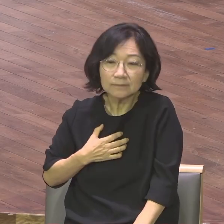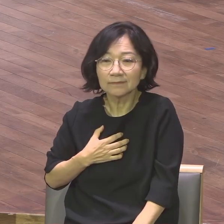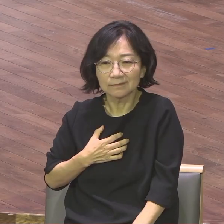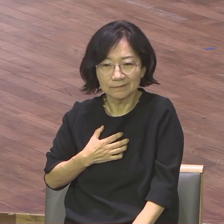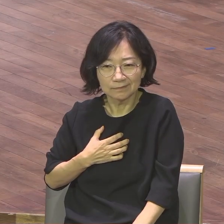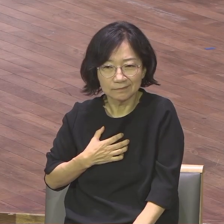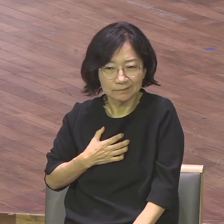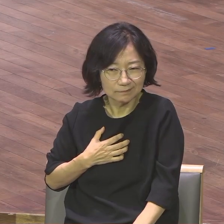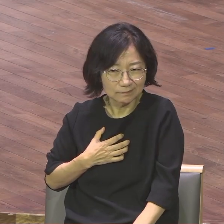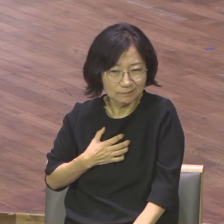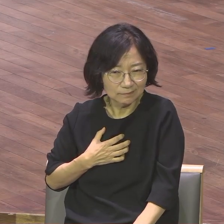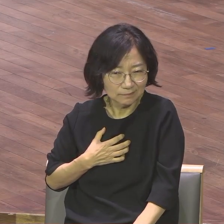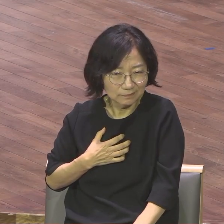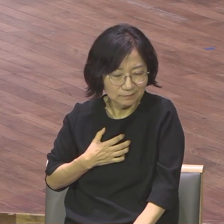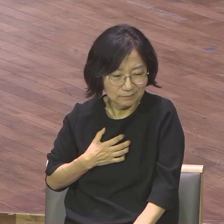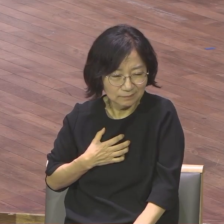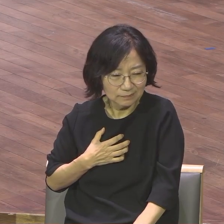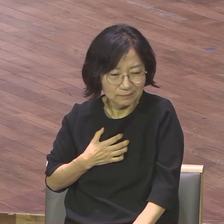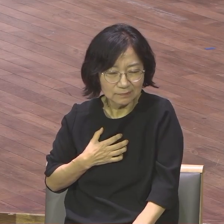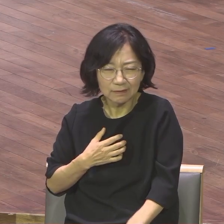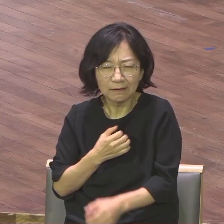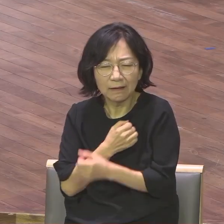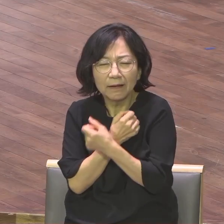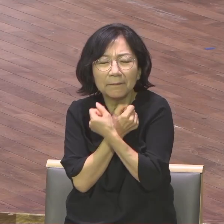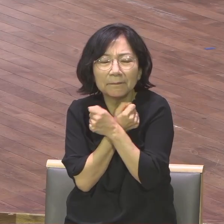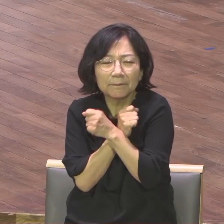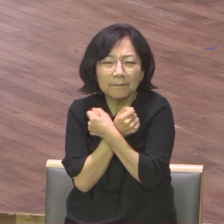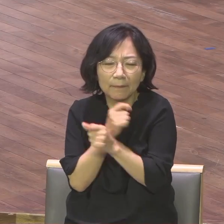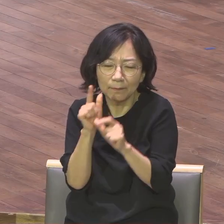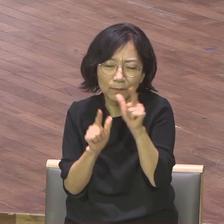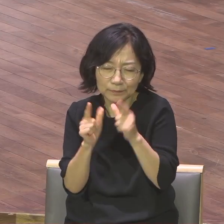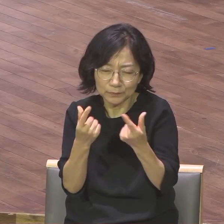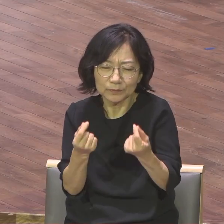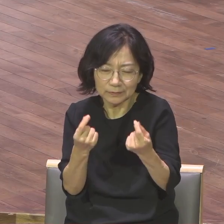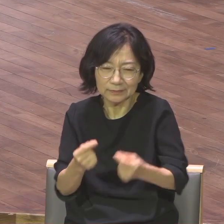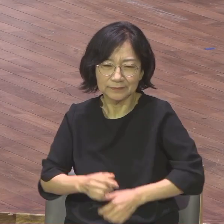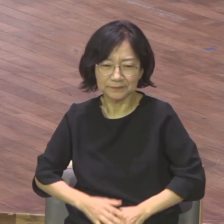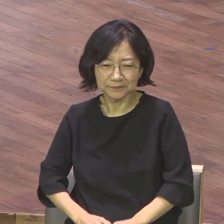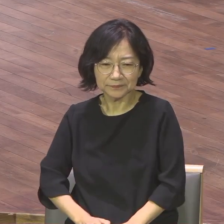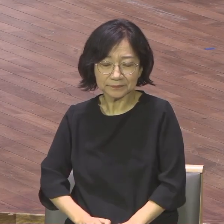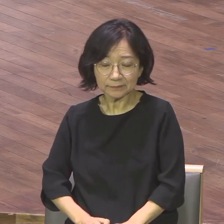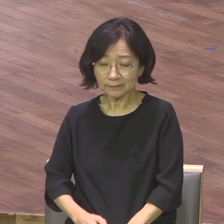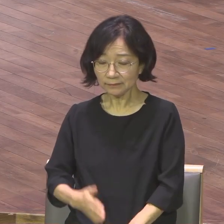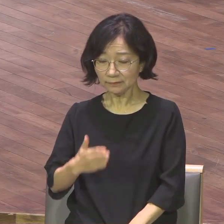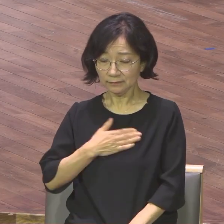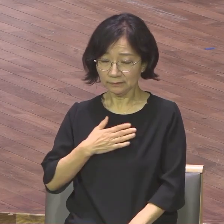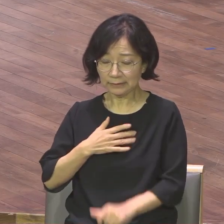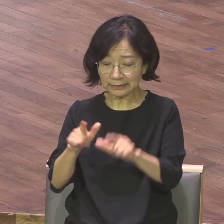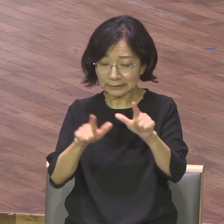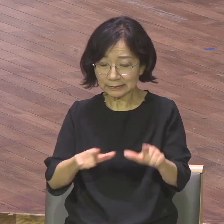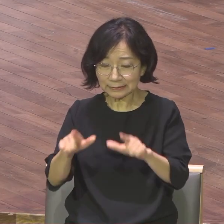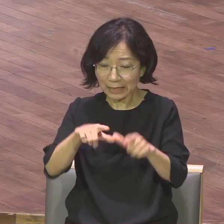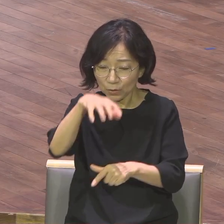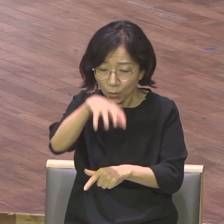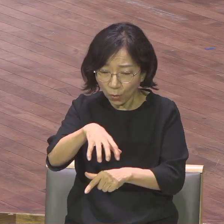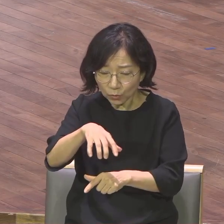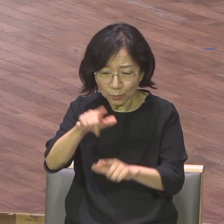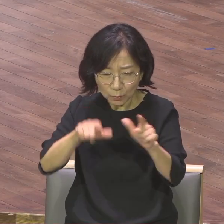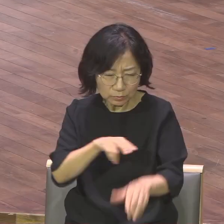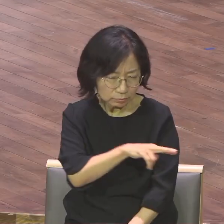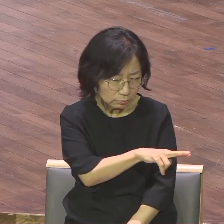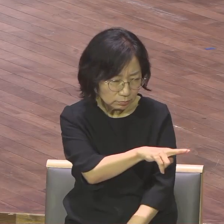한마디로 마른 뼈의 현장이다. 내가 살고 있는 현장이 마른 뼈의